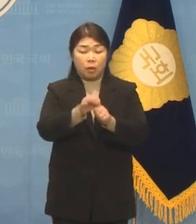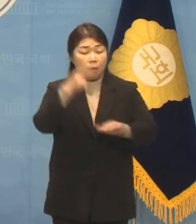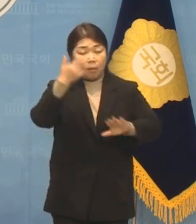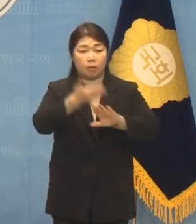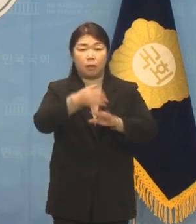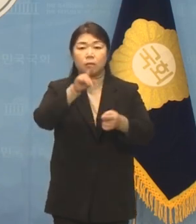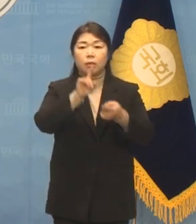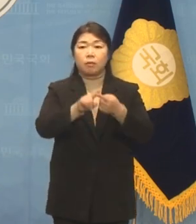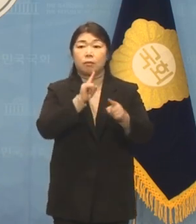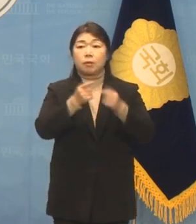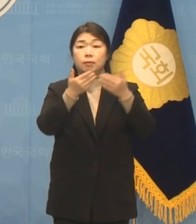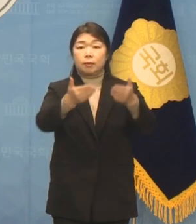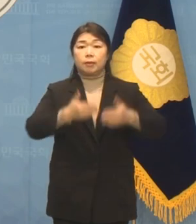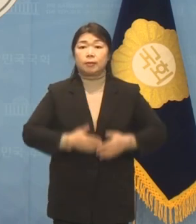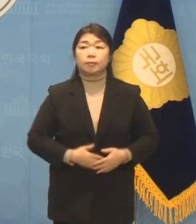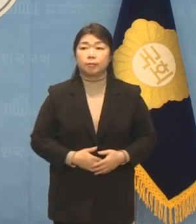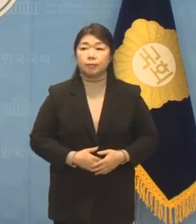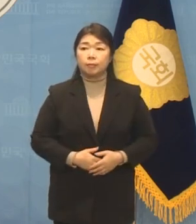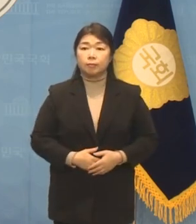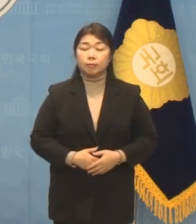하도록 하겠습니다.